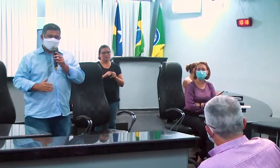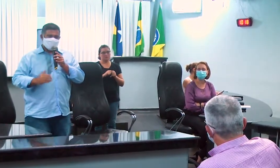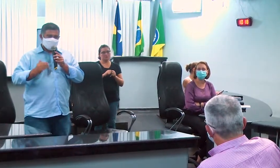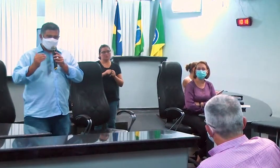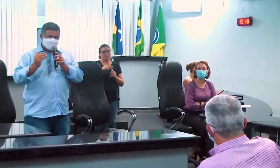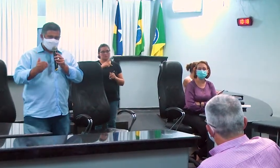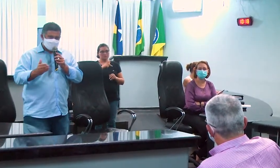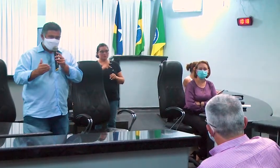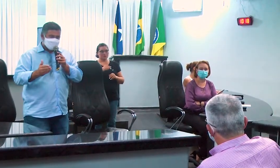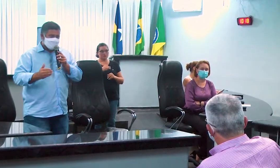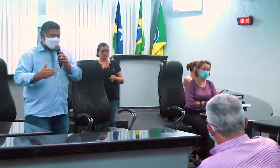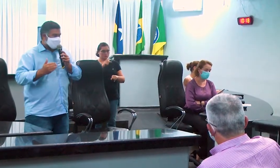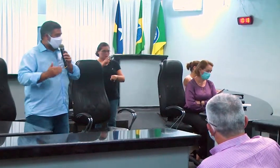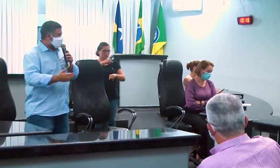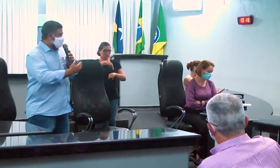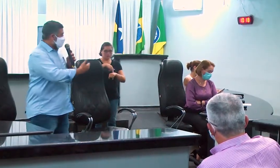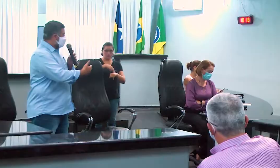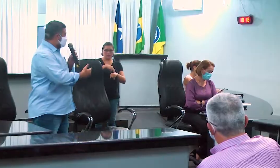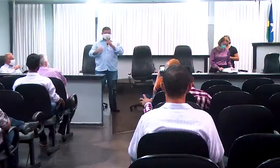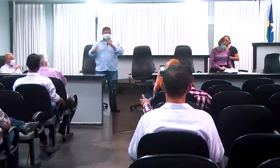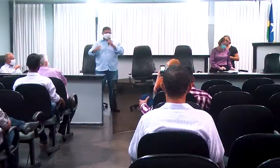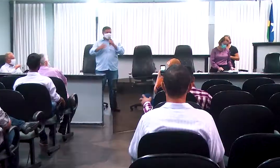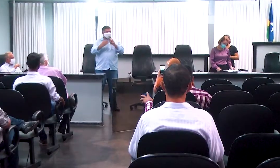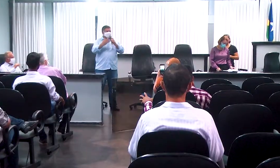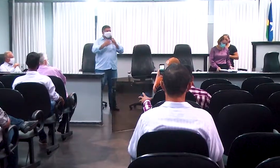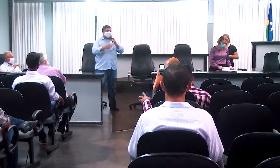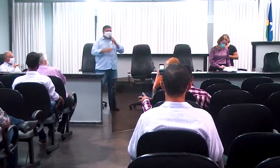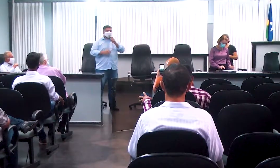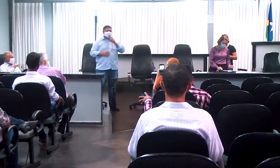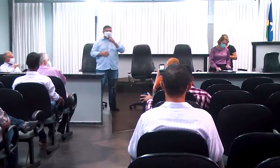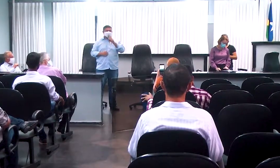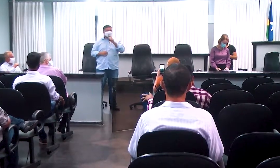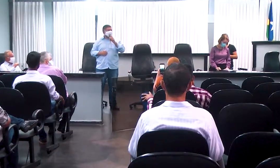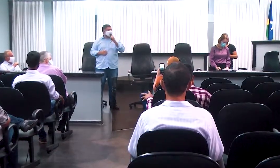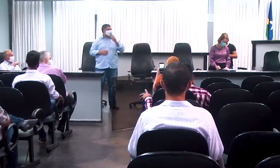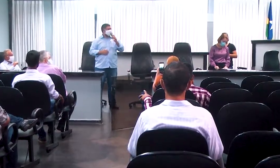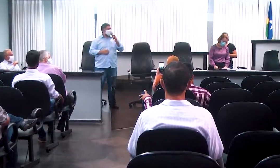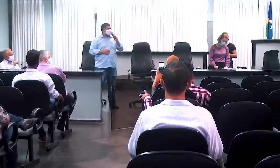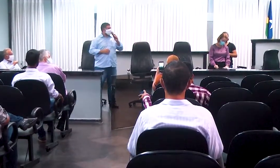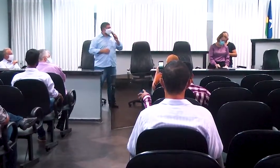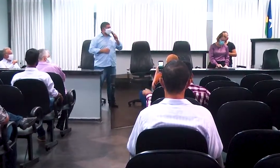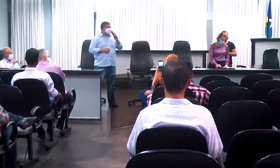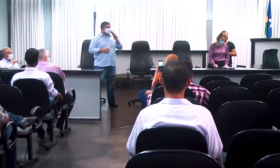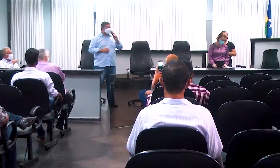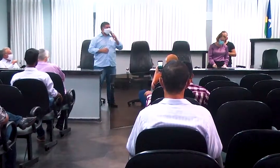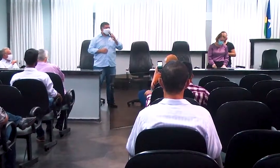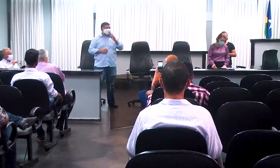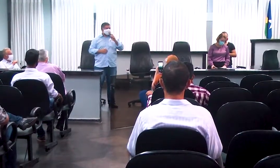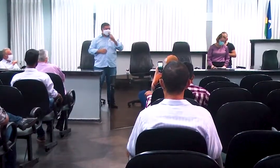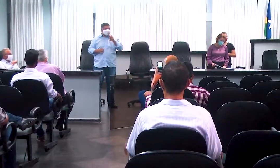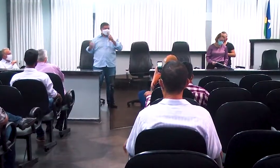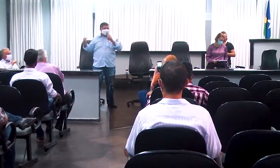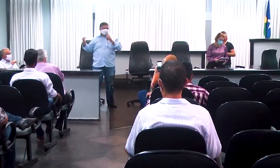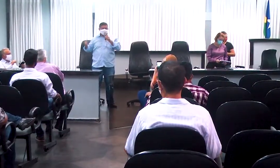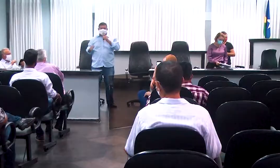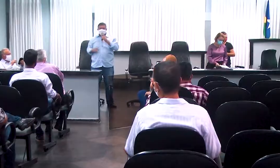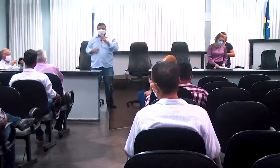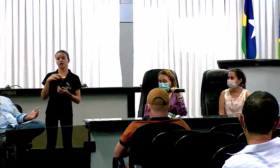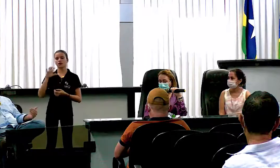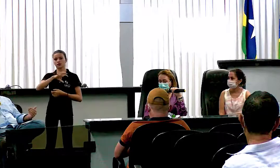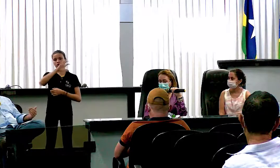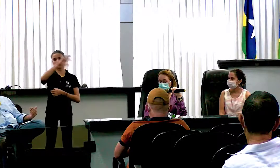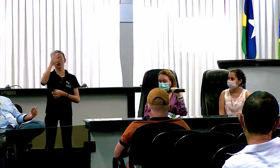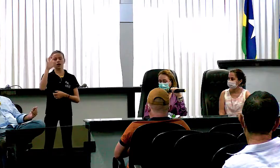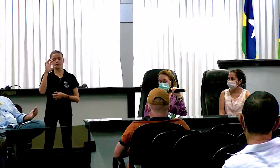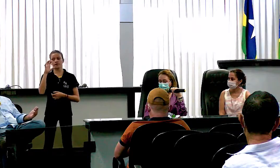pacientes que não cumprirem o isolamento poderão receber penalidade por parte do Ministério Público.